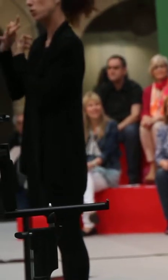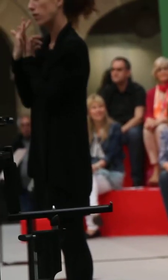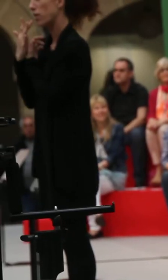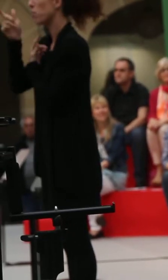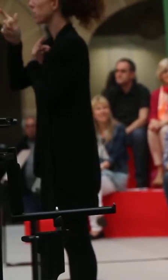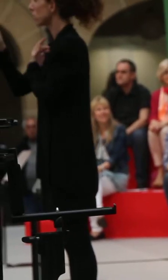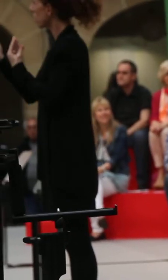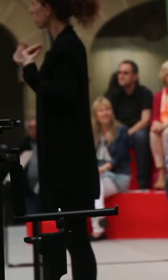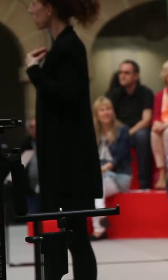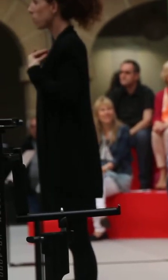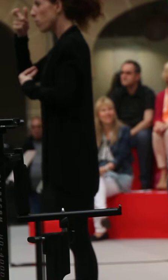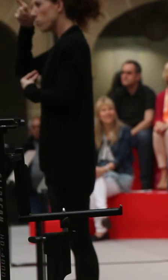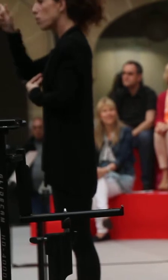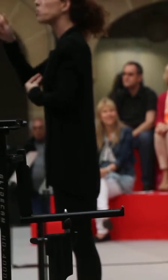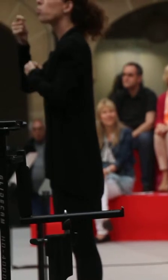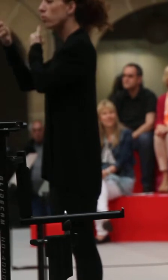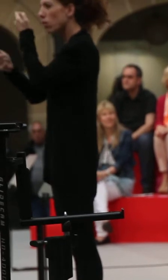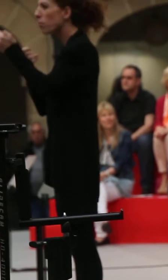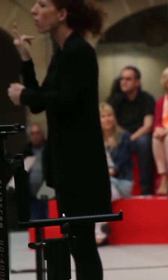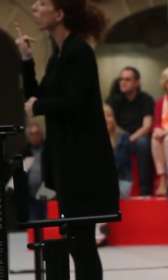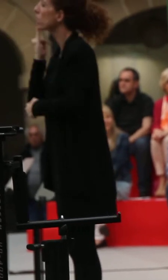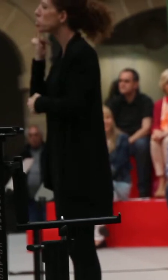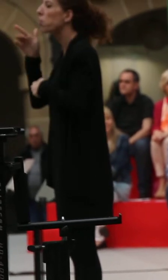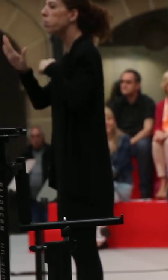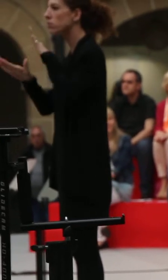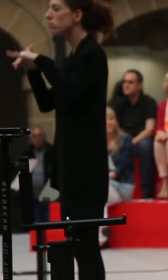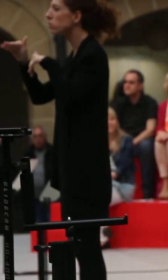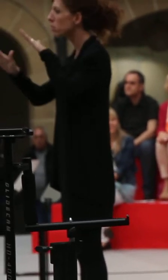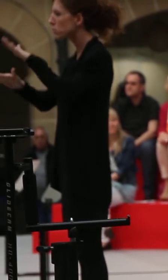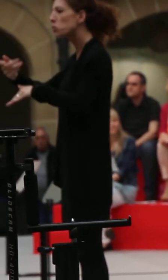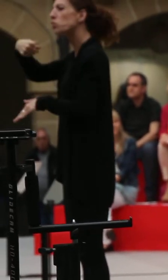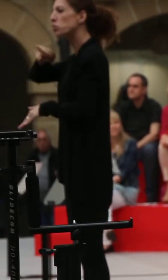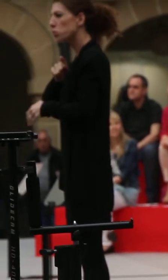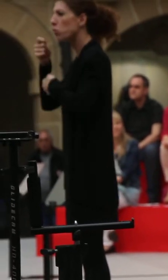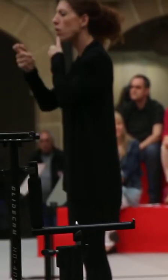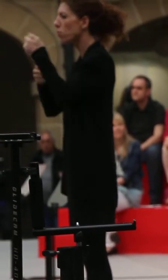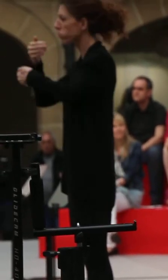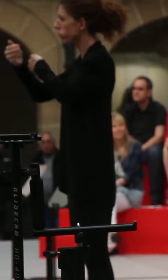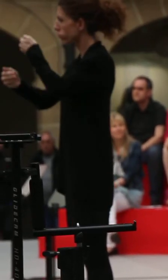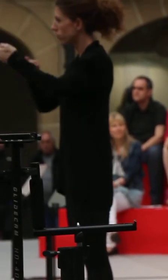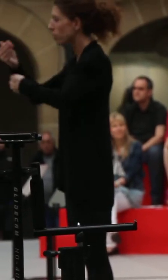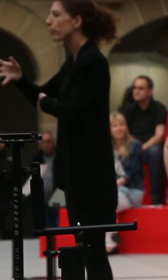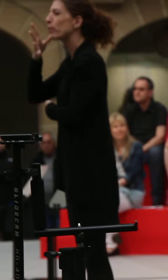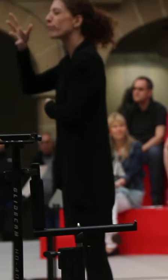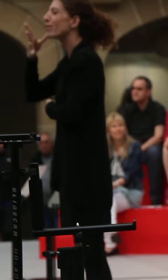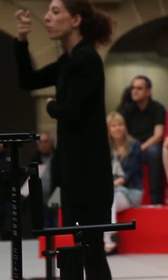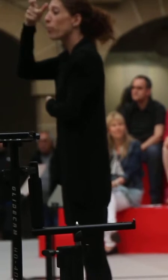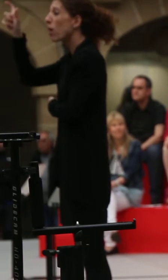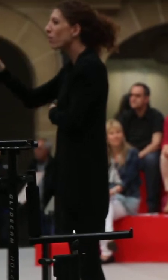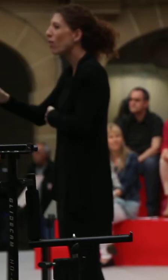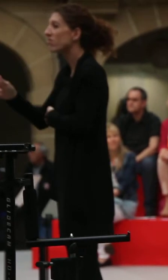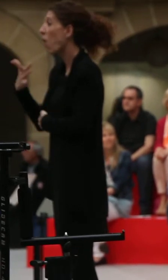osokidekin bat eginez getxo badoa aurrera. Pausos pauso, bidea eginez, herriak ez direlako orgun baten